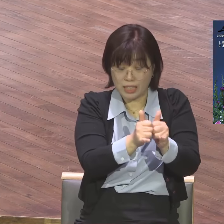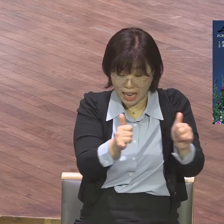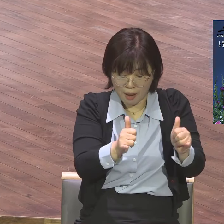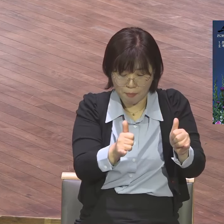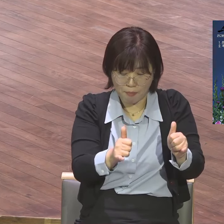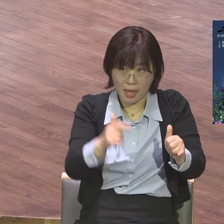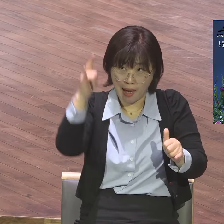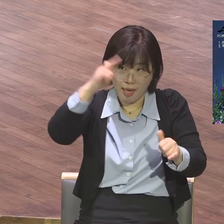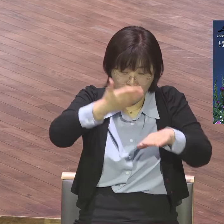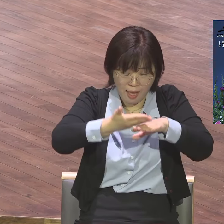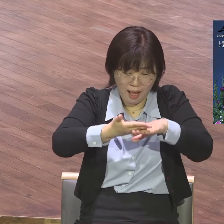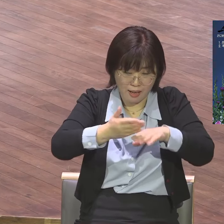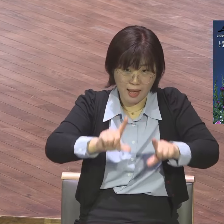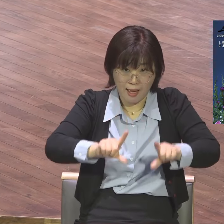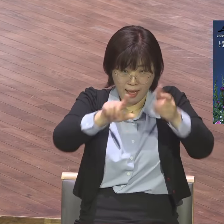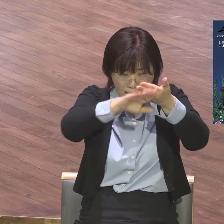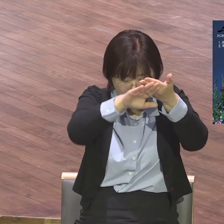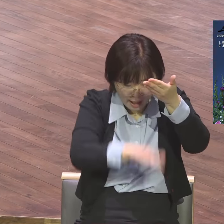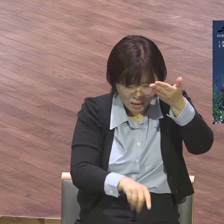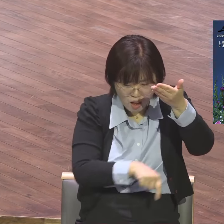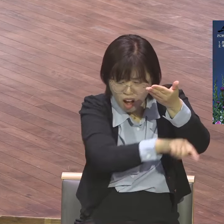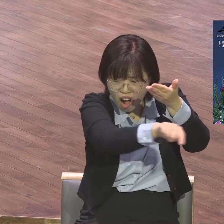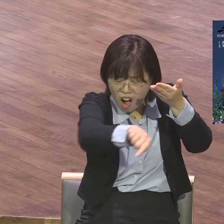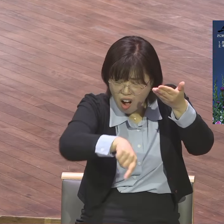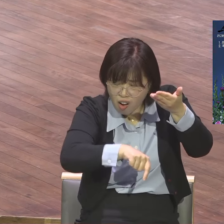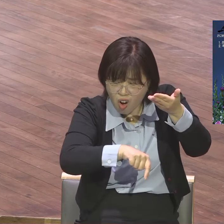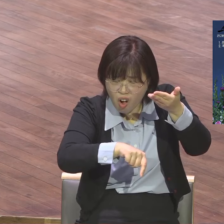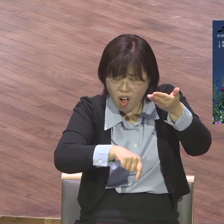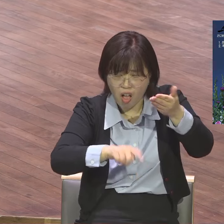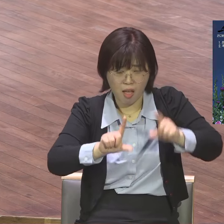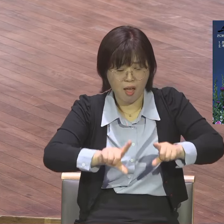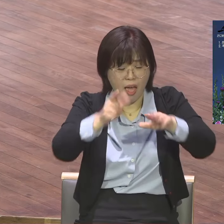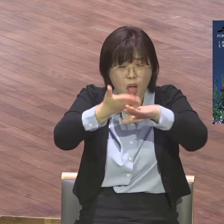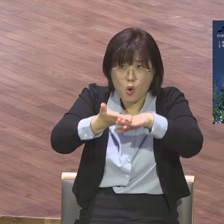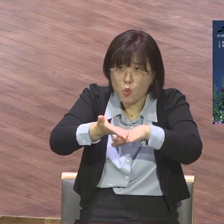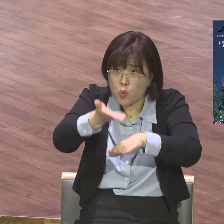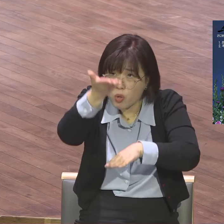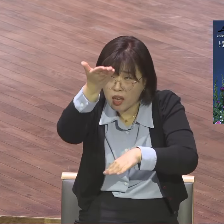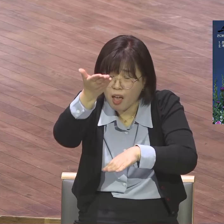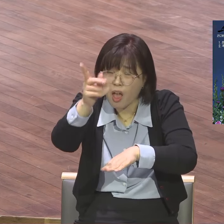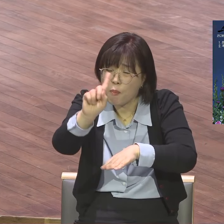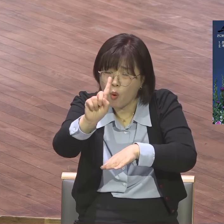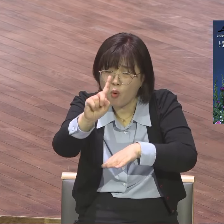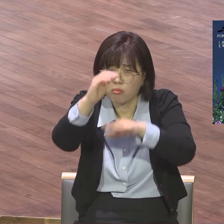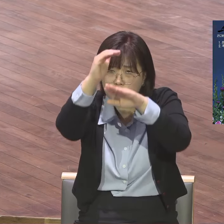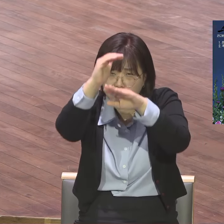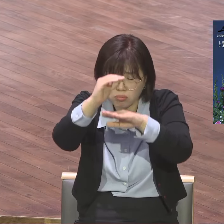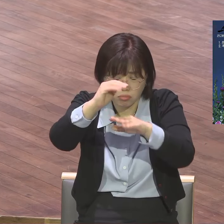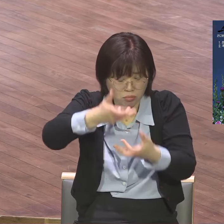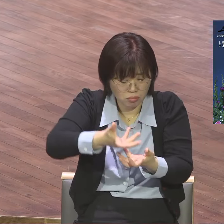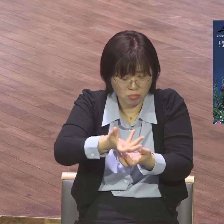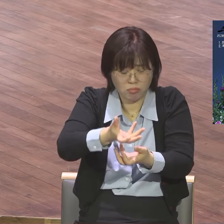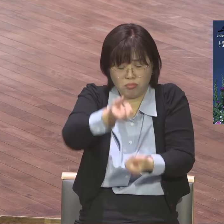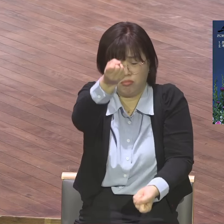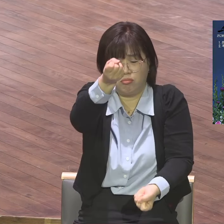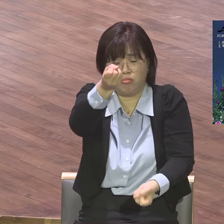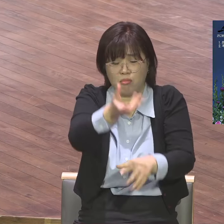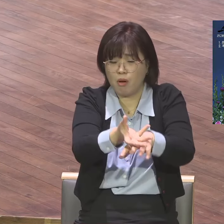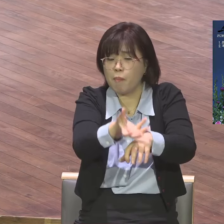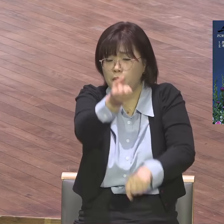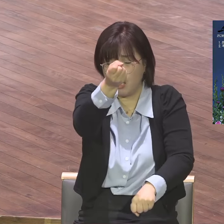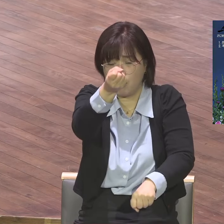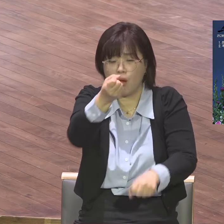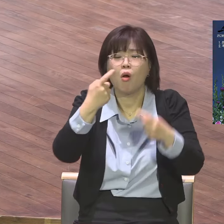양보하세요. 싸우지 말고. 아멘. 해 위에 거만 잡으면 돼요. 해 위에 거 잡으면 사람 그냥 우습게 봐.